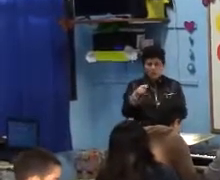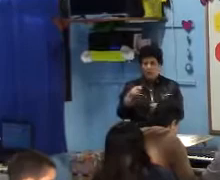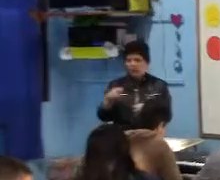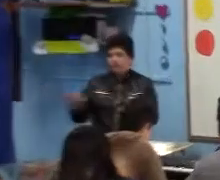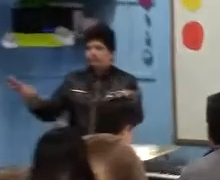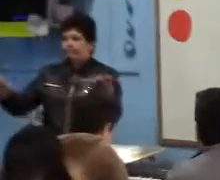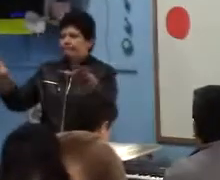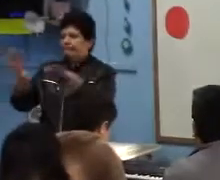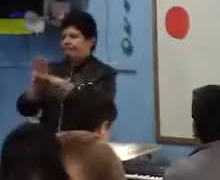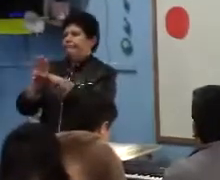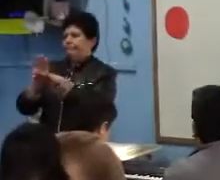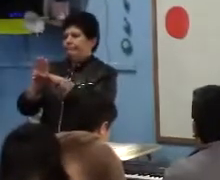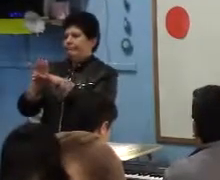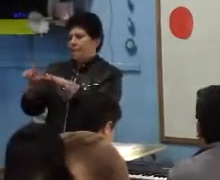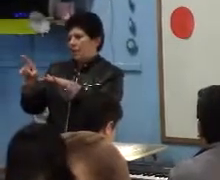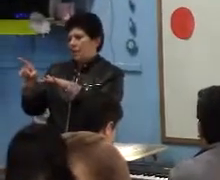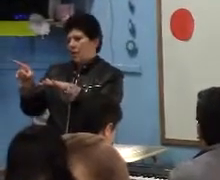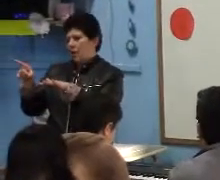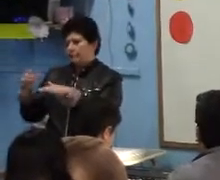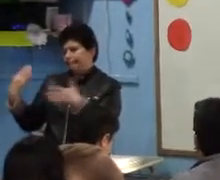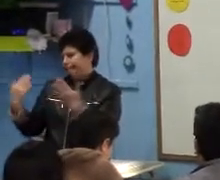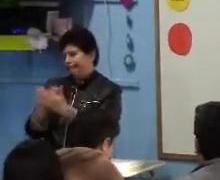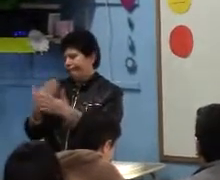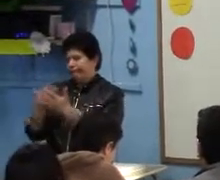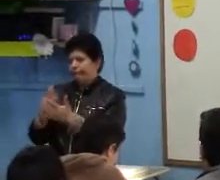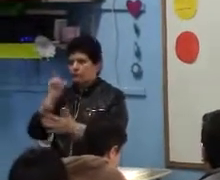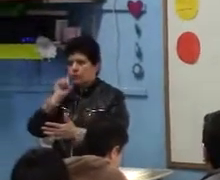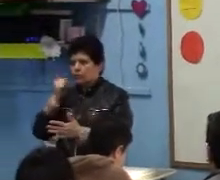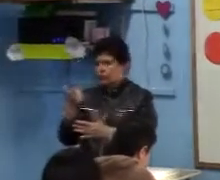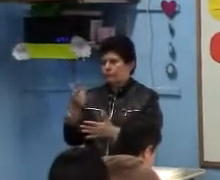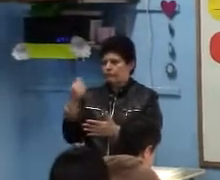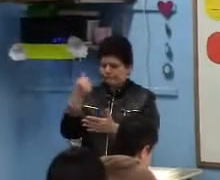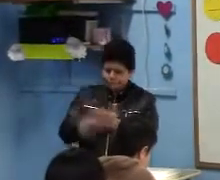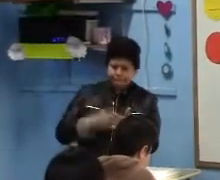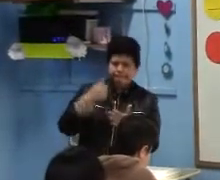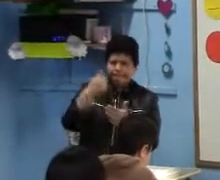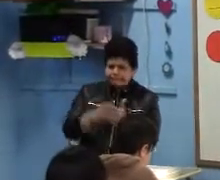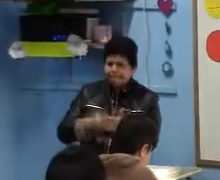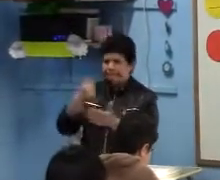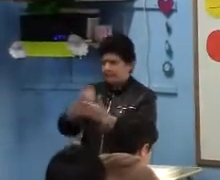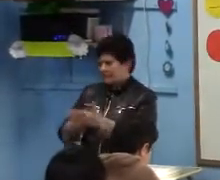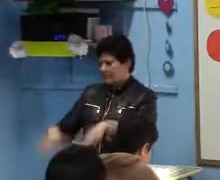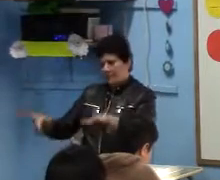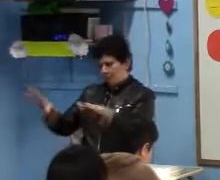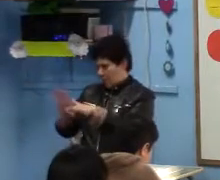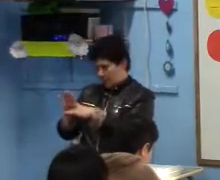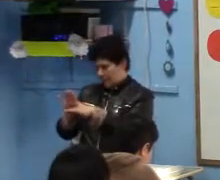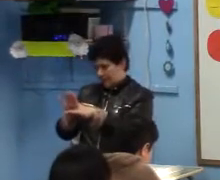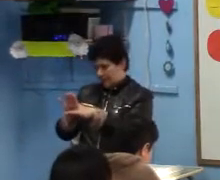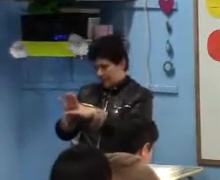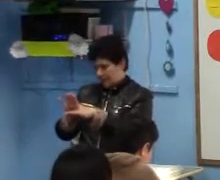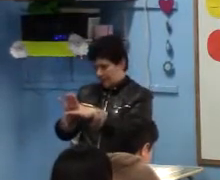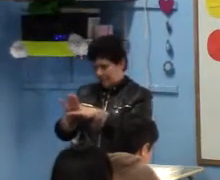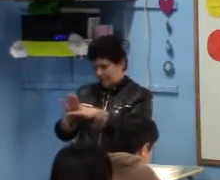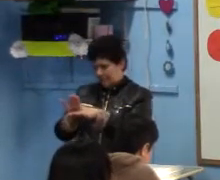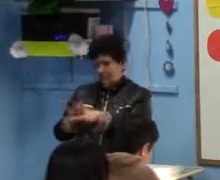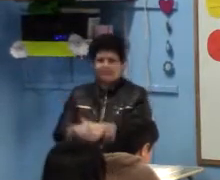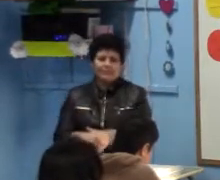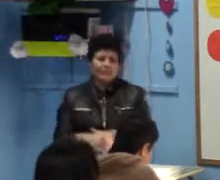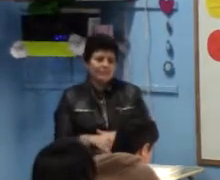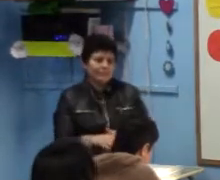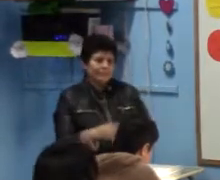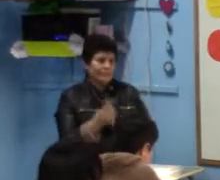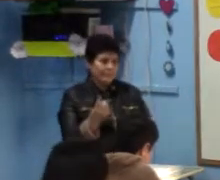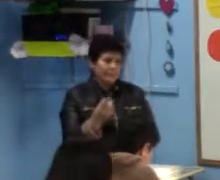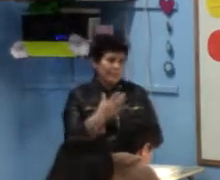coincidencia con las luchas de ustedes. O por lo menos similitudes. Tienen similitudes. Muy grandes. Que a